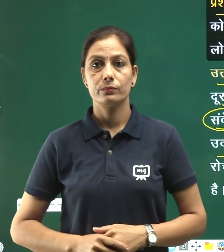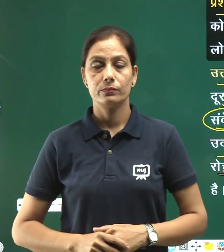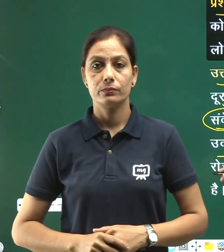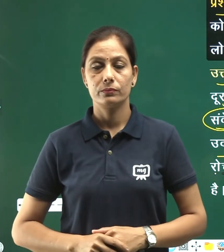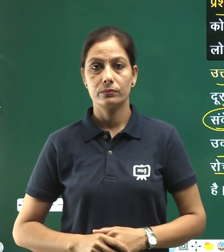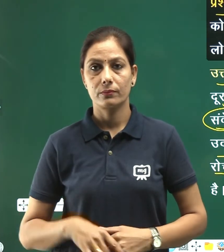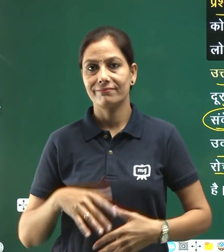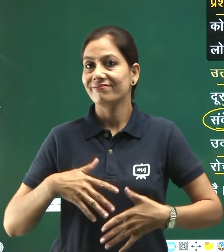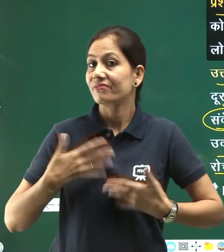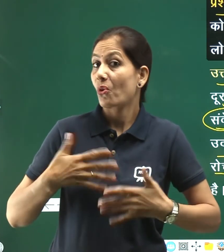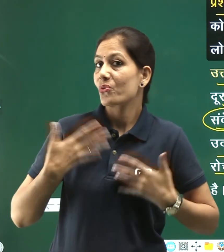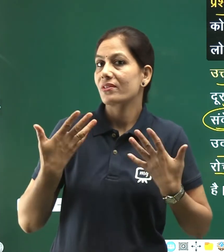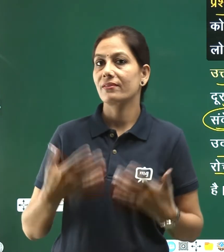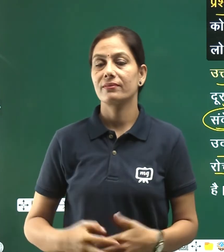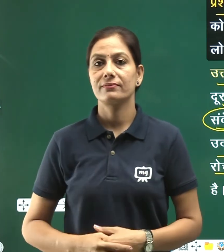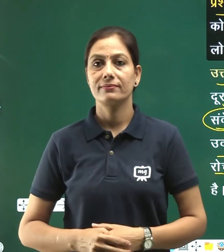रोचक